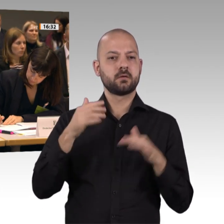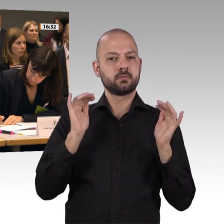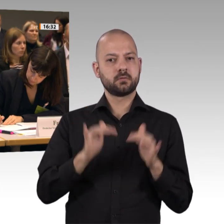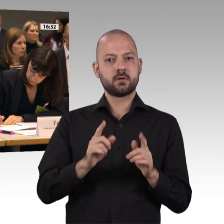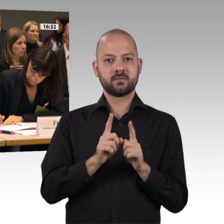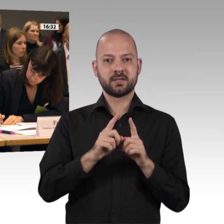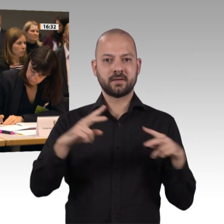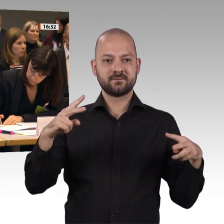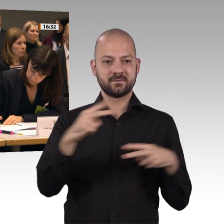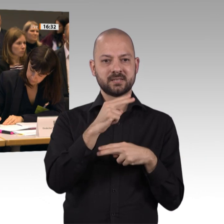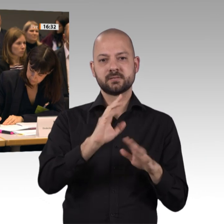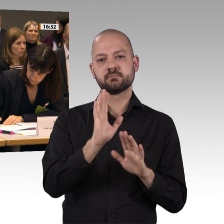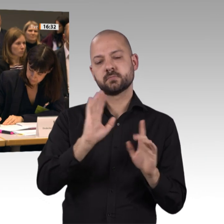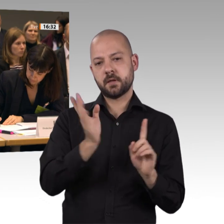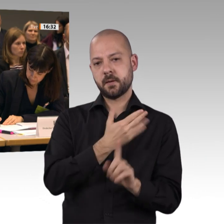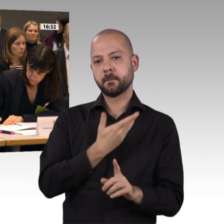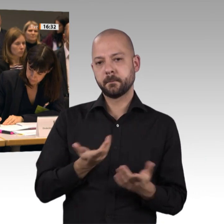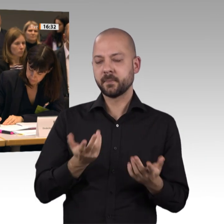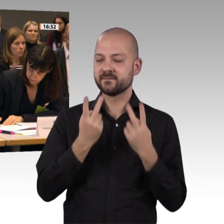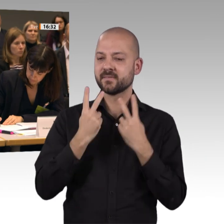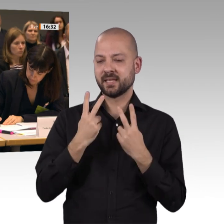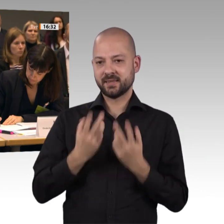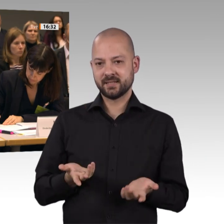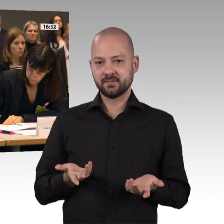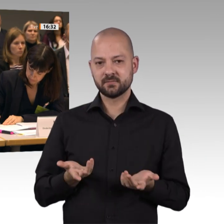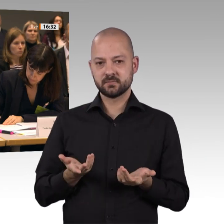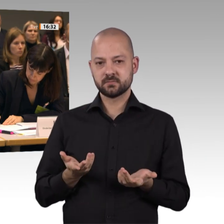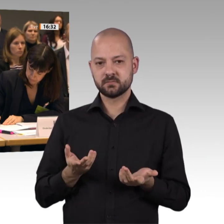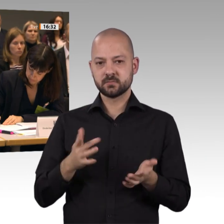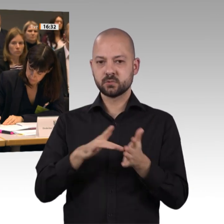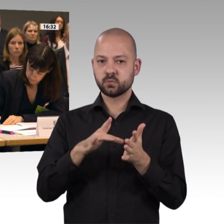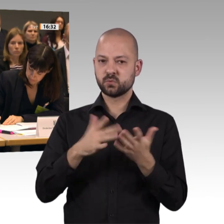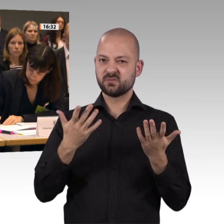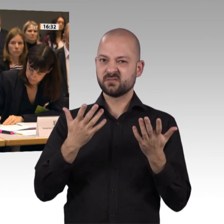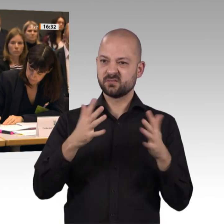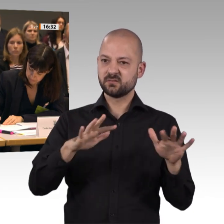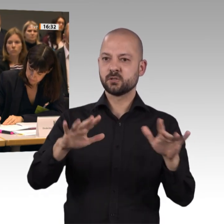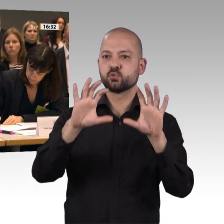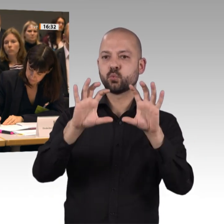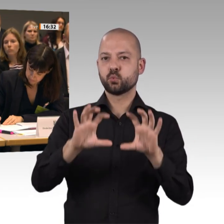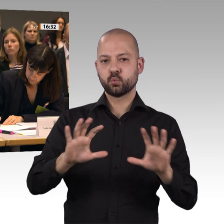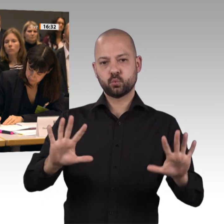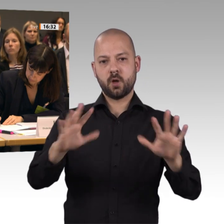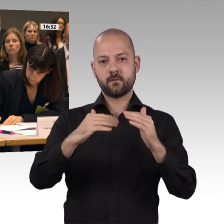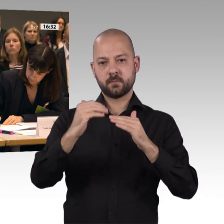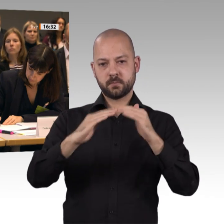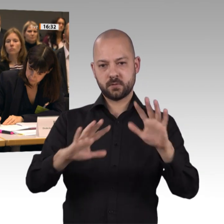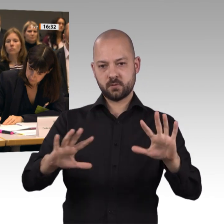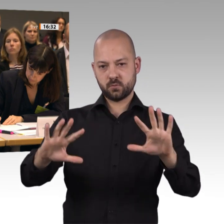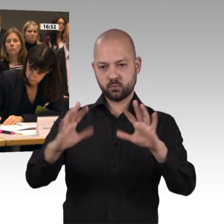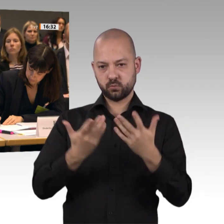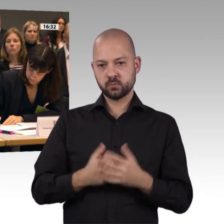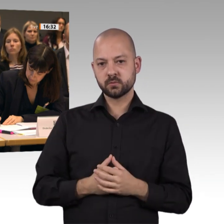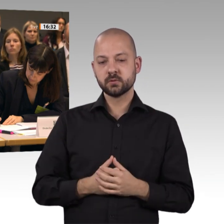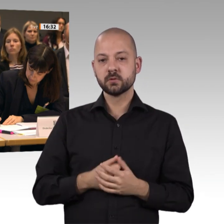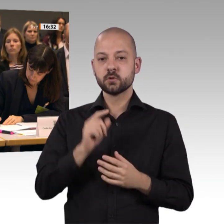einfach schwierig ist. Wir haben die gleichen Erfahrungen gemacht bei der unabhängigen Patientenberatung. Qualifiziertes Personal einzustellen mit einer befristeten Aussicht